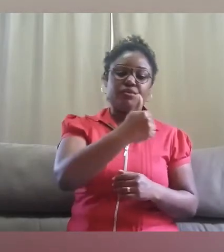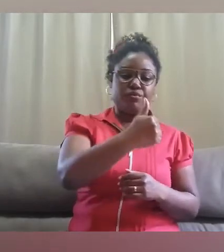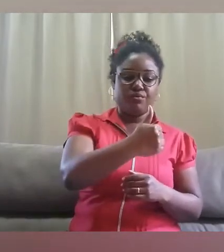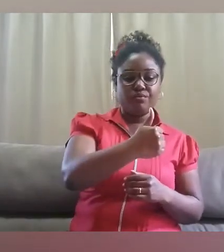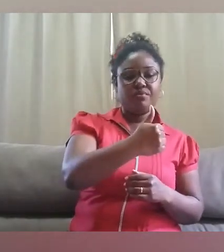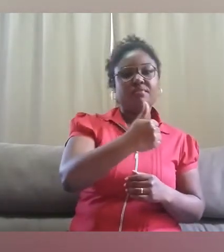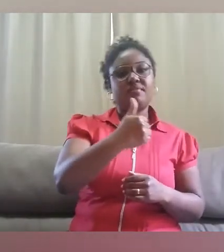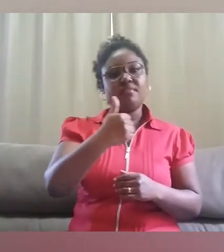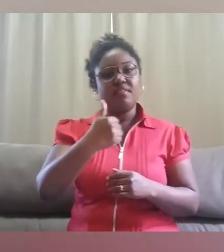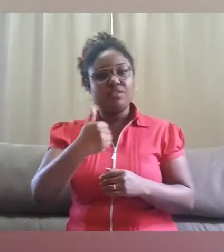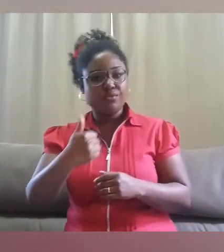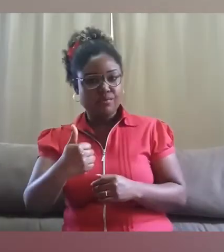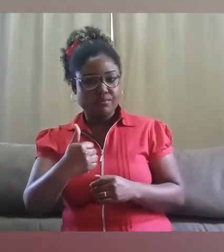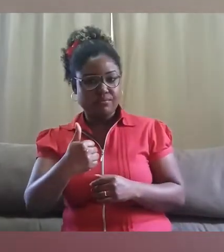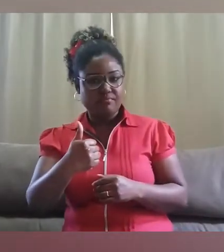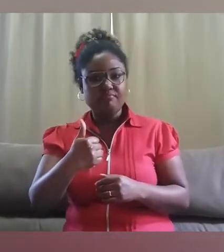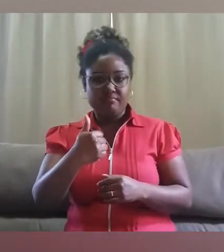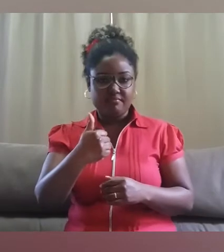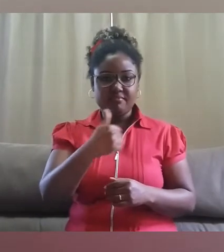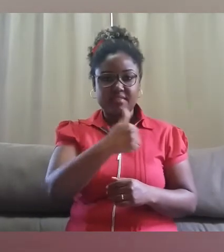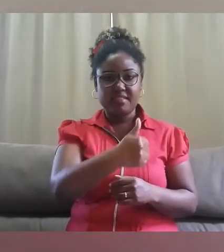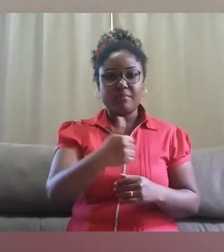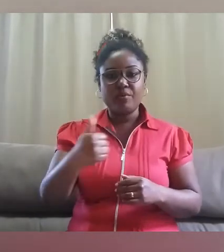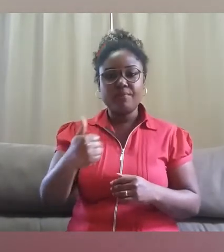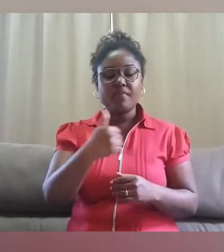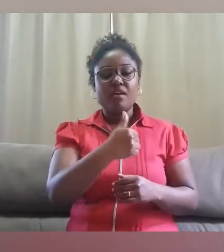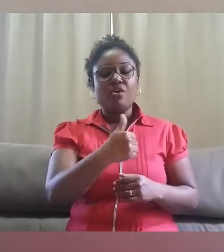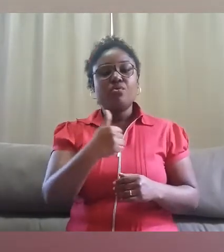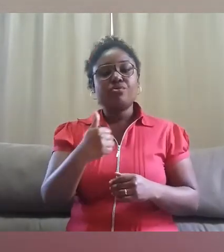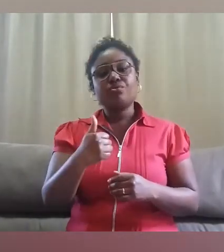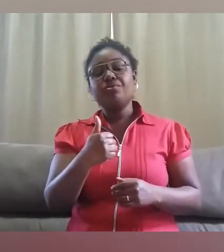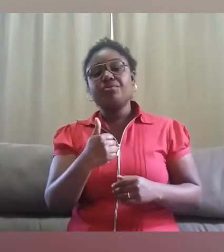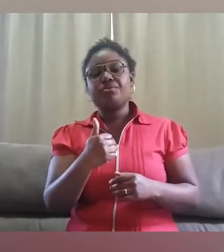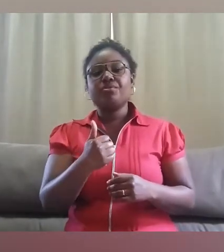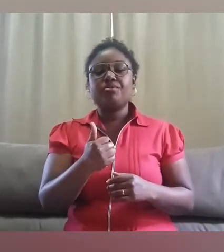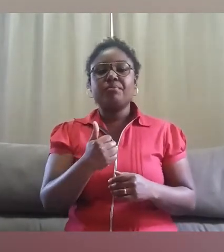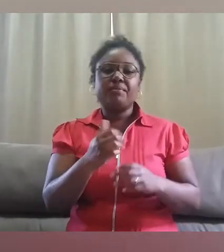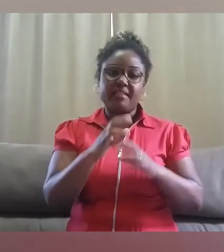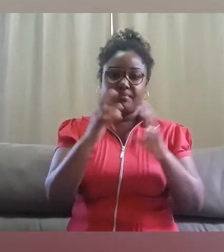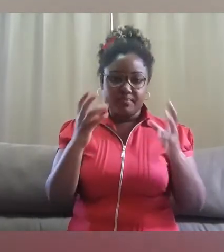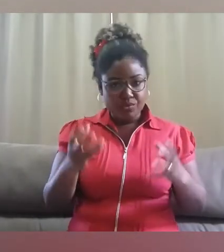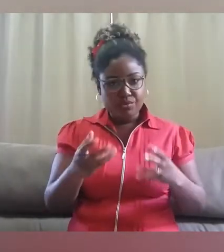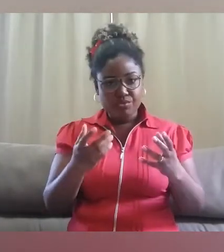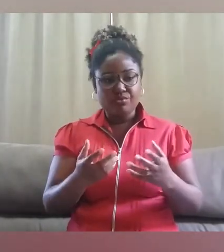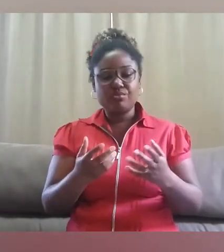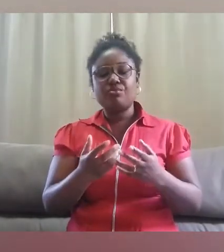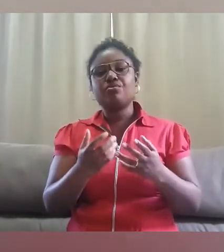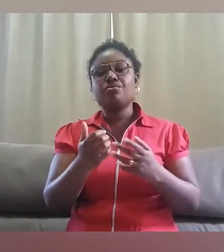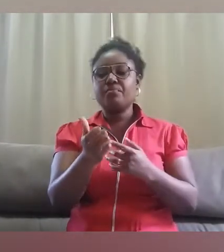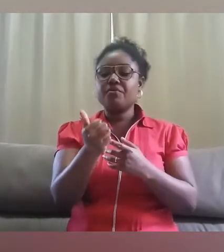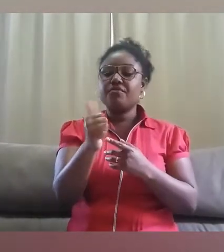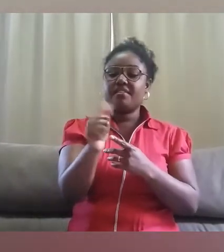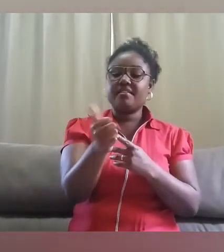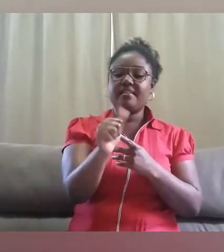É o 1 e o 1. Tá bom? Os surdos costumam, né? Muitos surdos costumam fazer